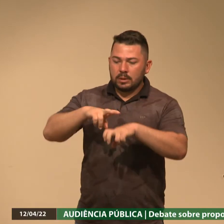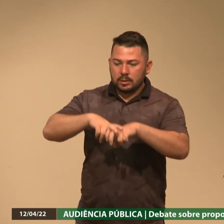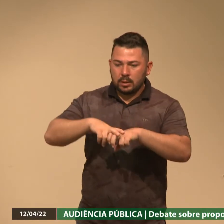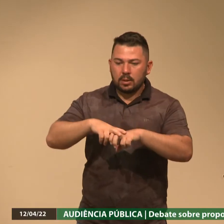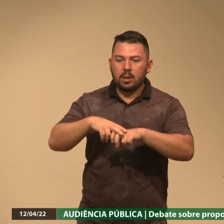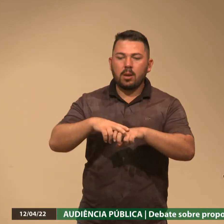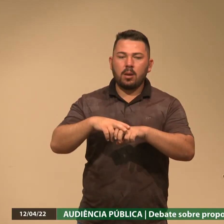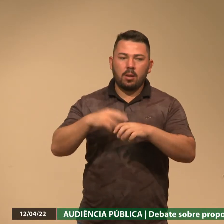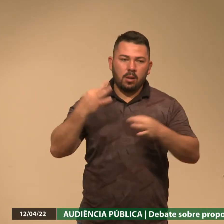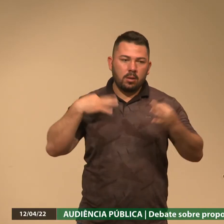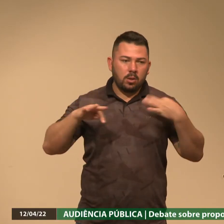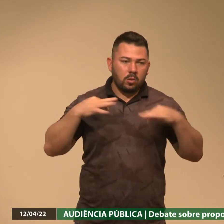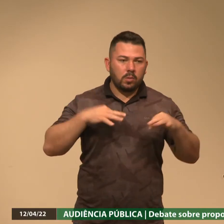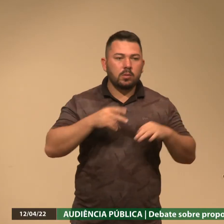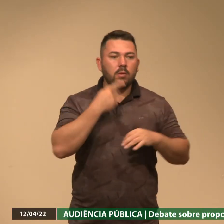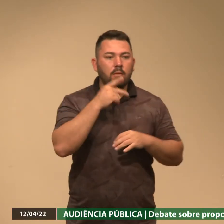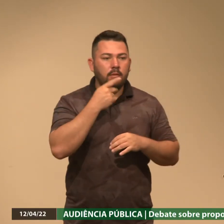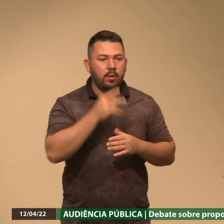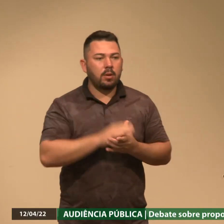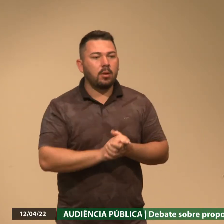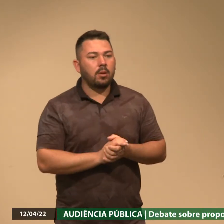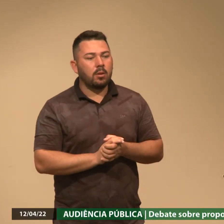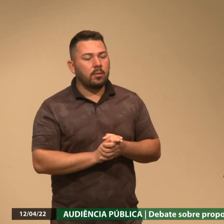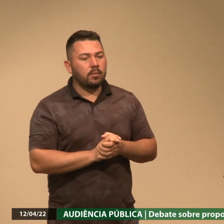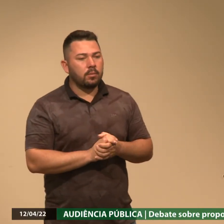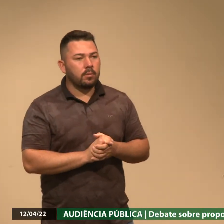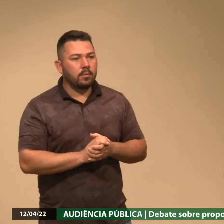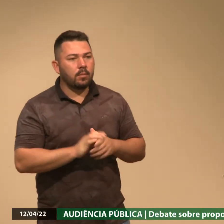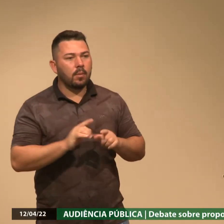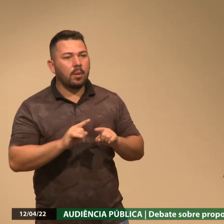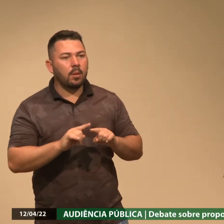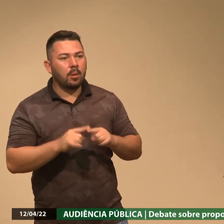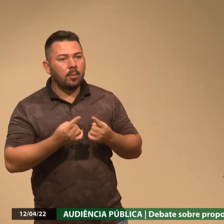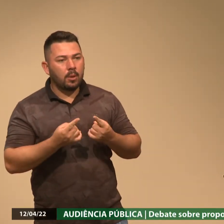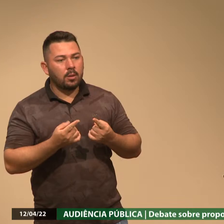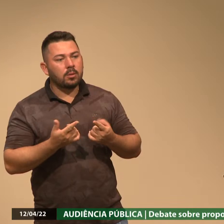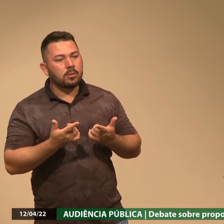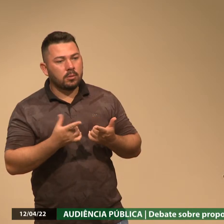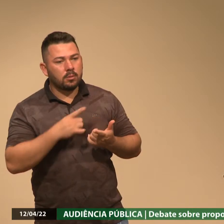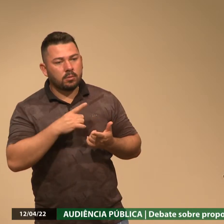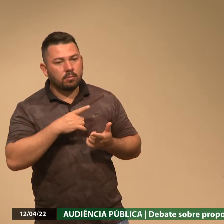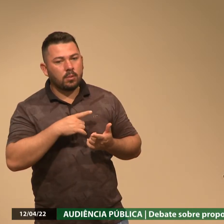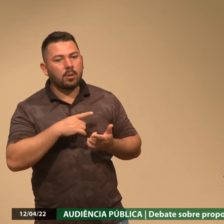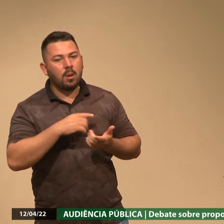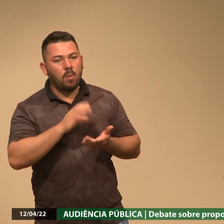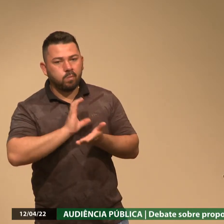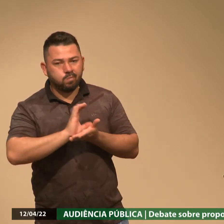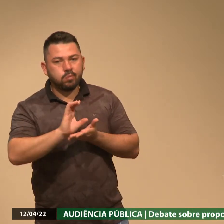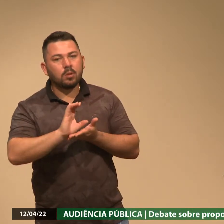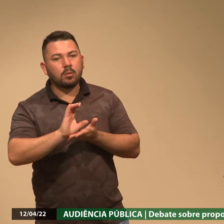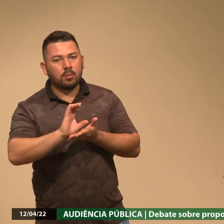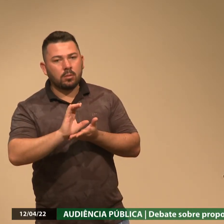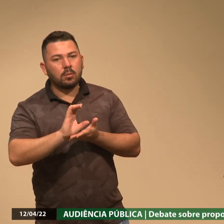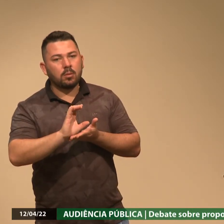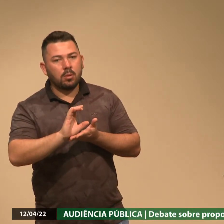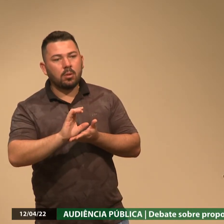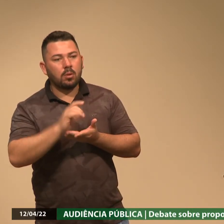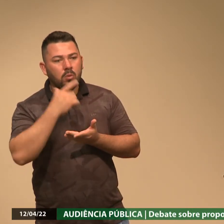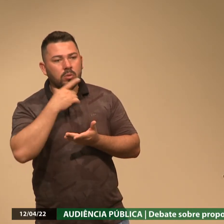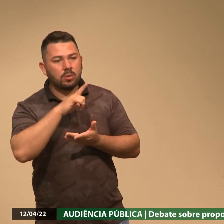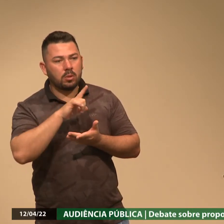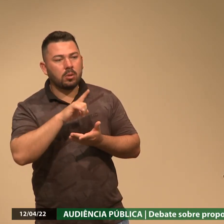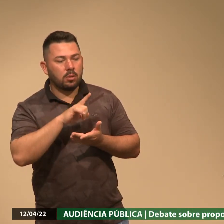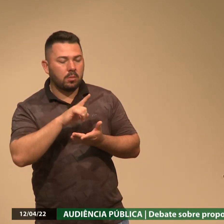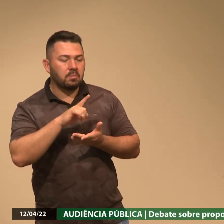turismo e sim e ver e falar com ele sobre previsões orçamentárias Mas de outro Norte Nós também temos as emendas parlamentares em positivos que poderiam